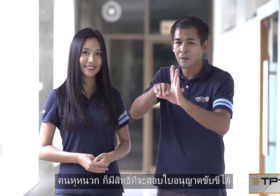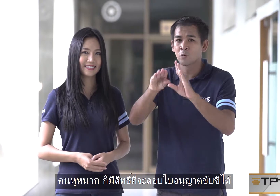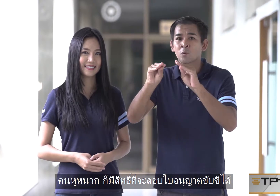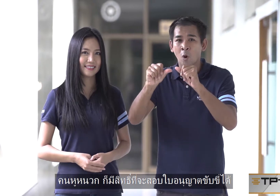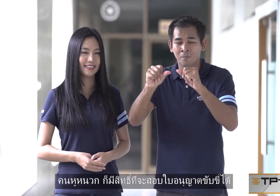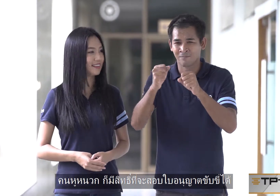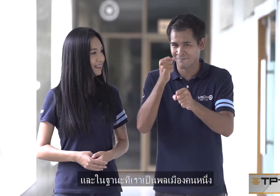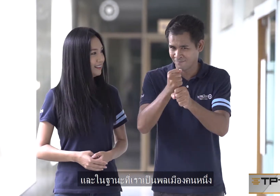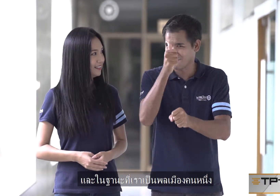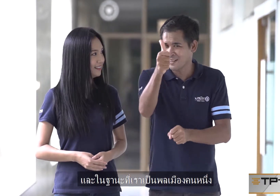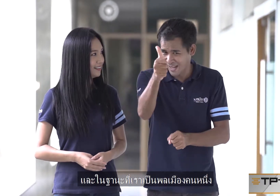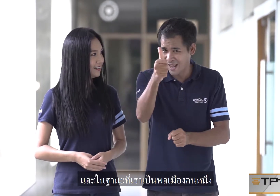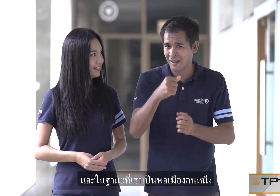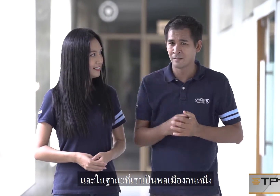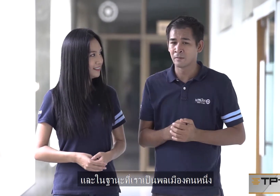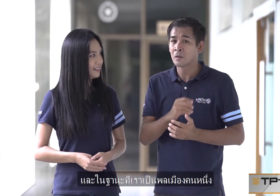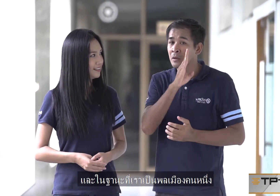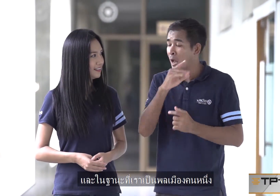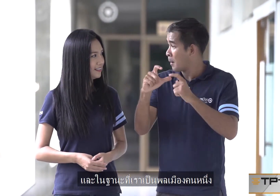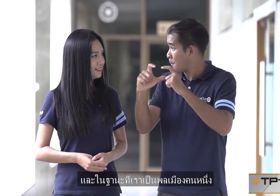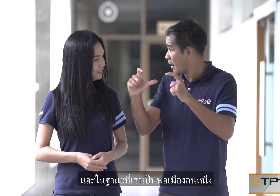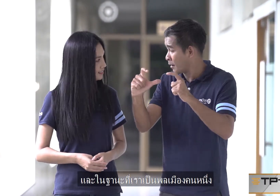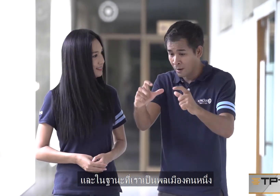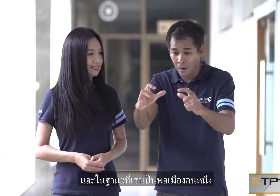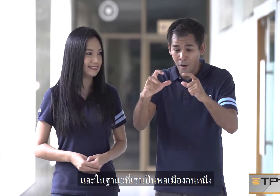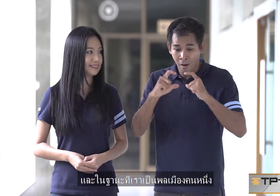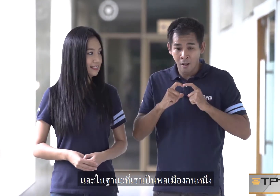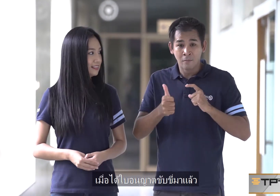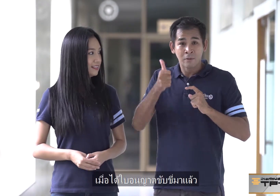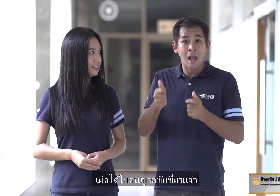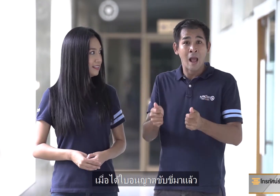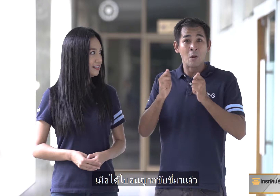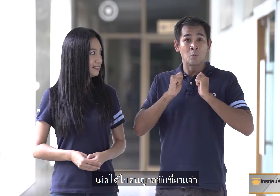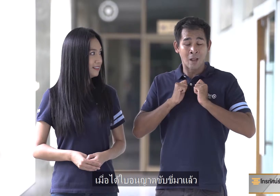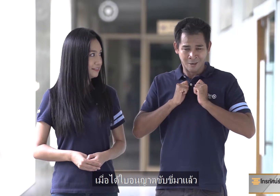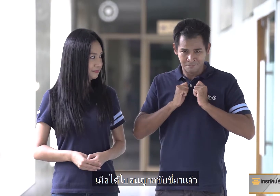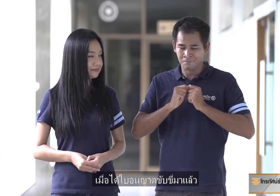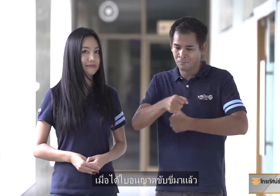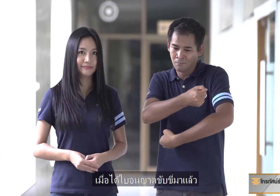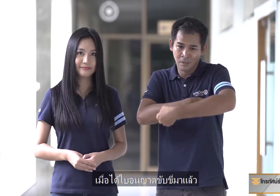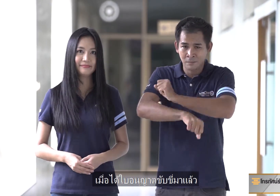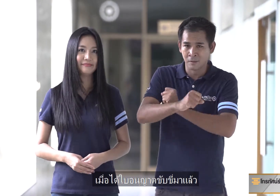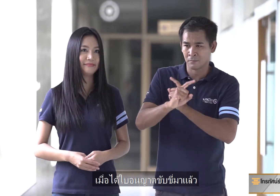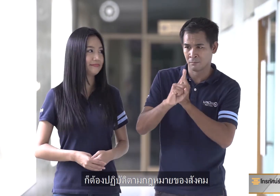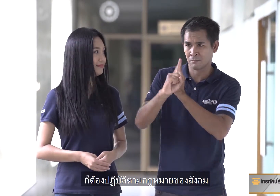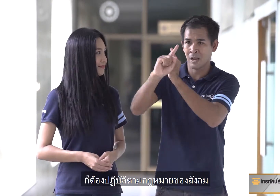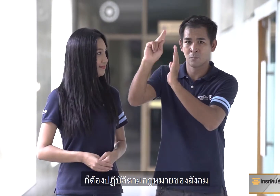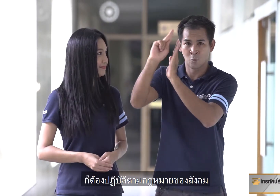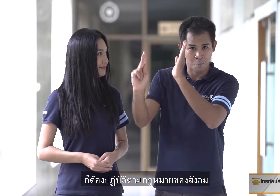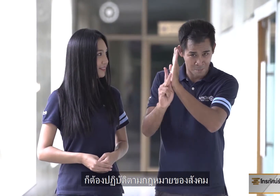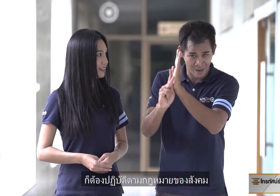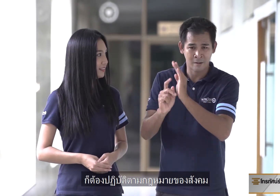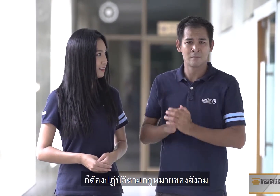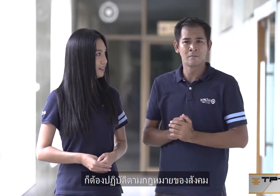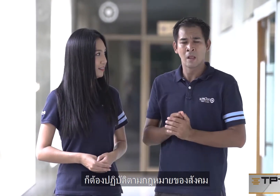ขี่ได้และในฐานะที่เราเป็นพลเมืองคนหนึ่งเมื่อได้ใบอนุญาตขับขี่มาแล้วก็ต้องปฏิบั